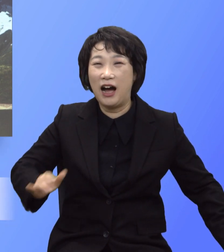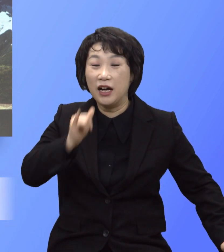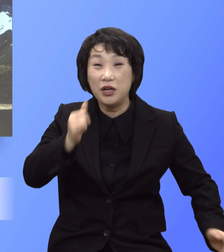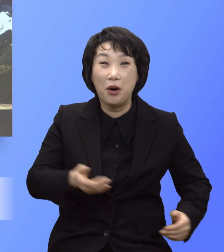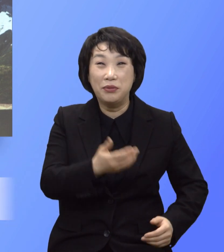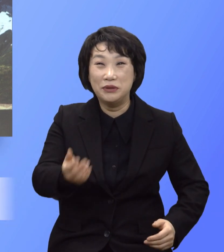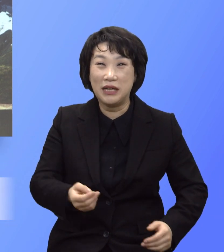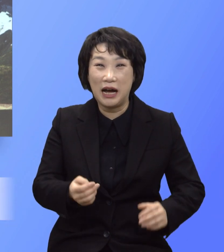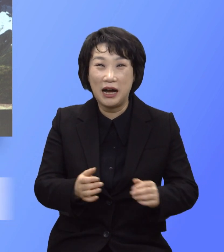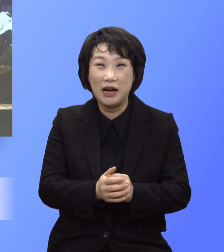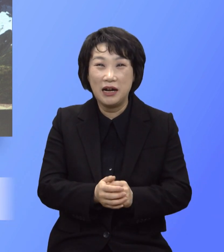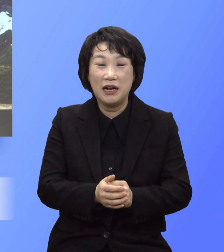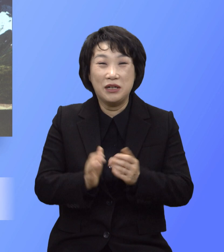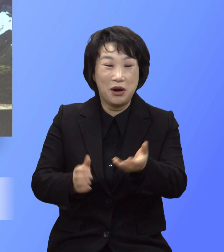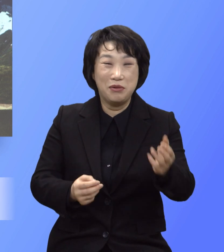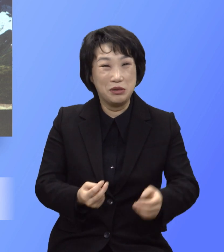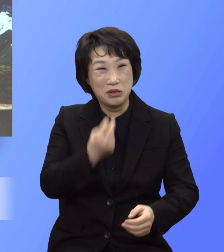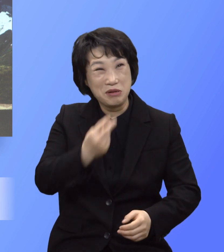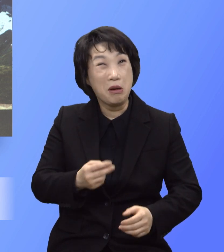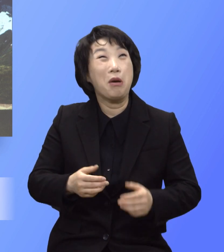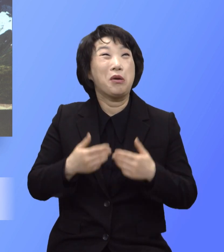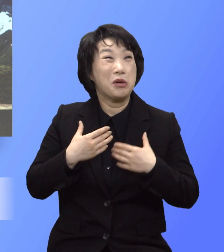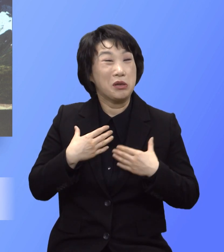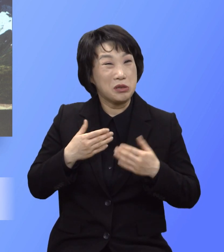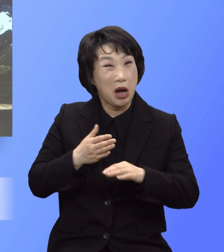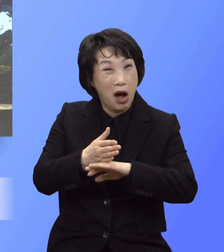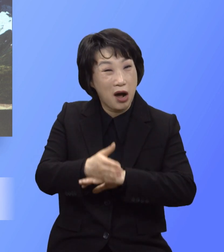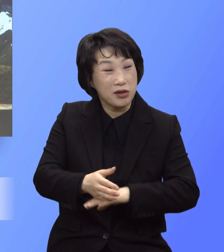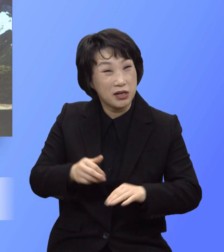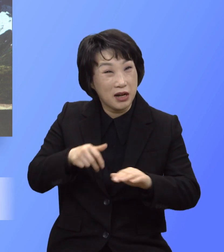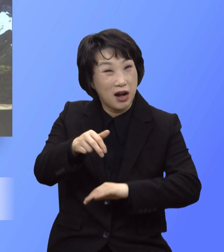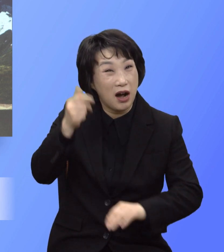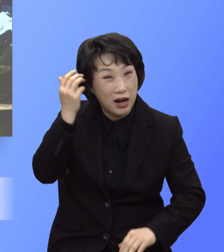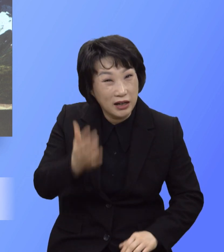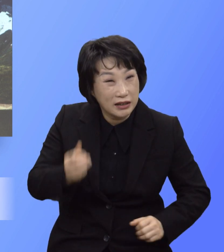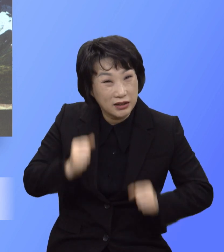숨쉬겠어요? 10초 동안 여러분 숨을 들이마셨다가